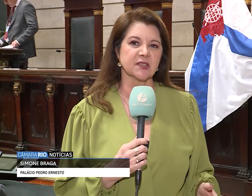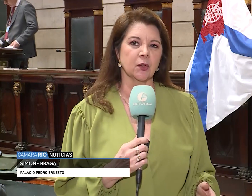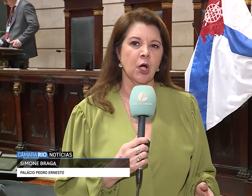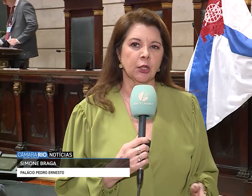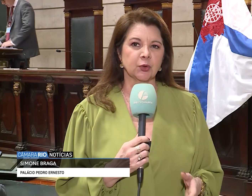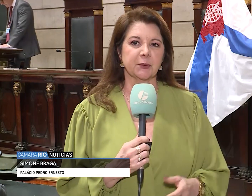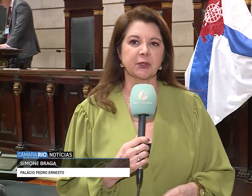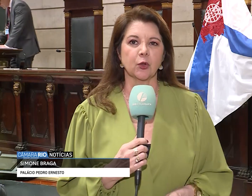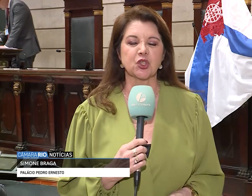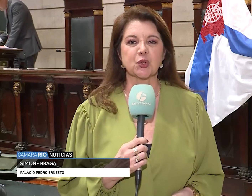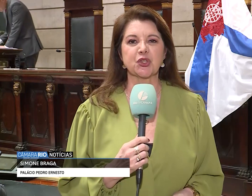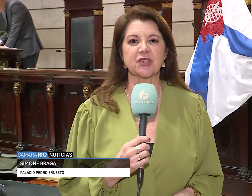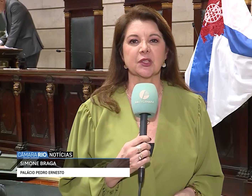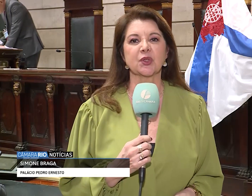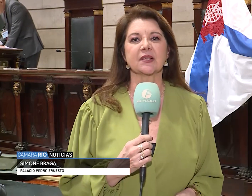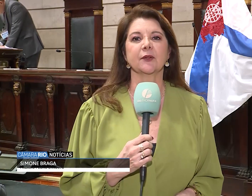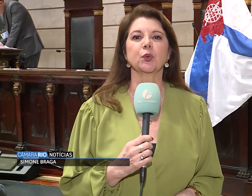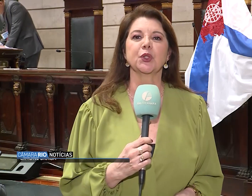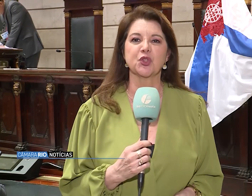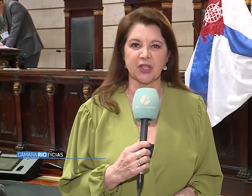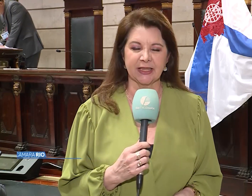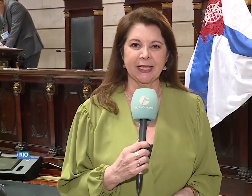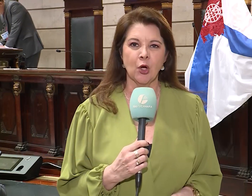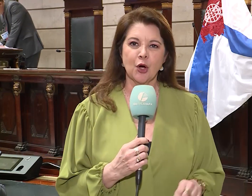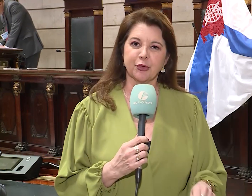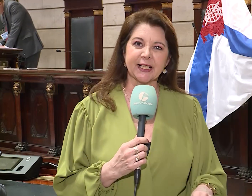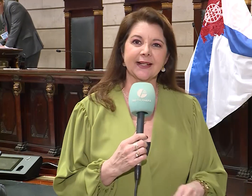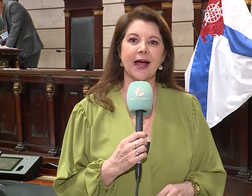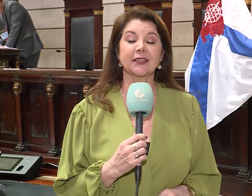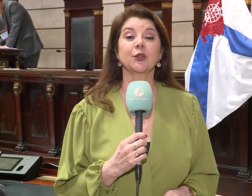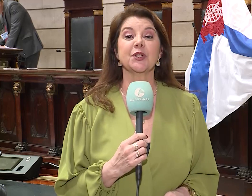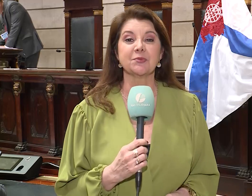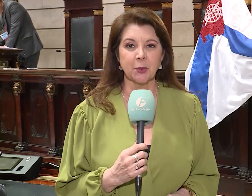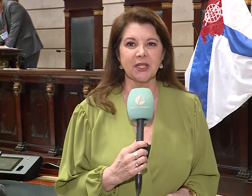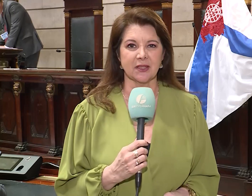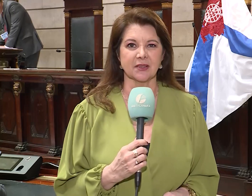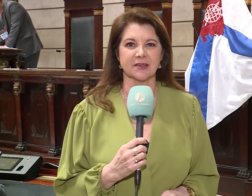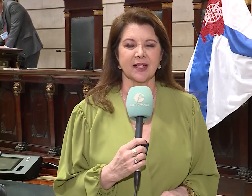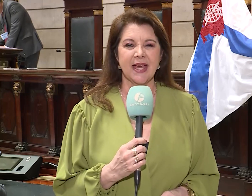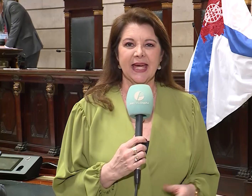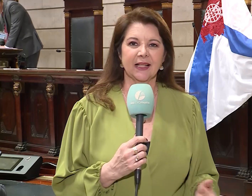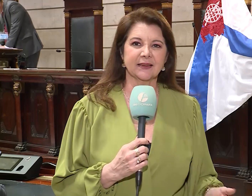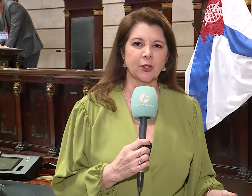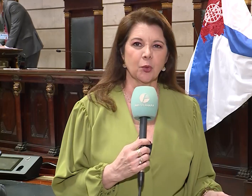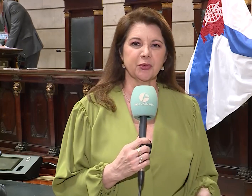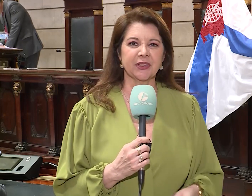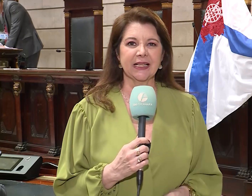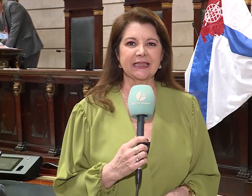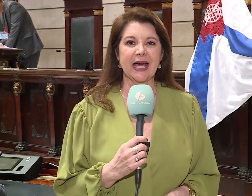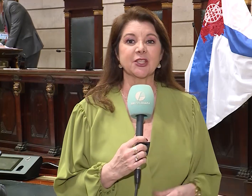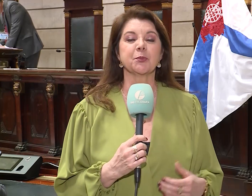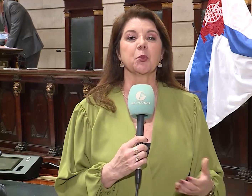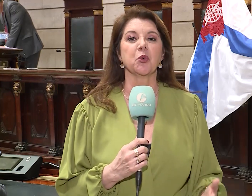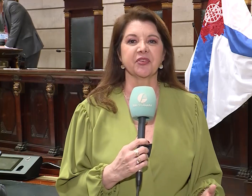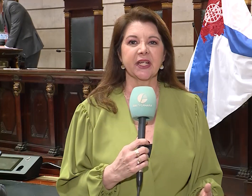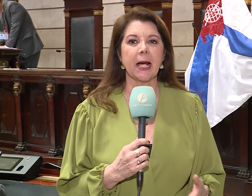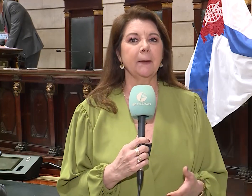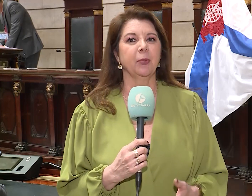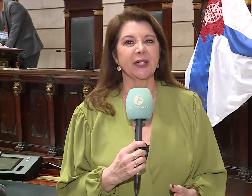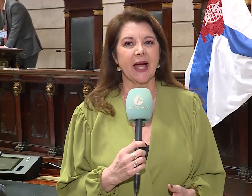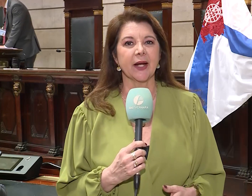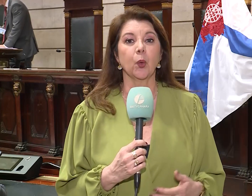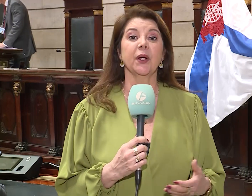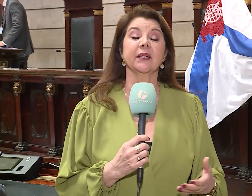e Inclusão do Tribunal de Justiça do Estado do Rio de Janeiro foi criada em 2015. Ela tem como finalidade